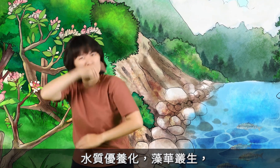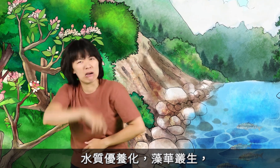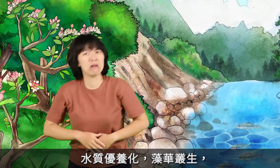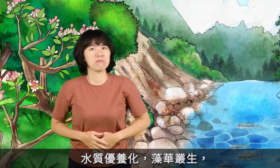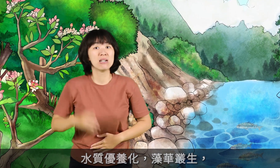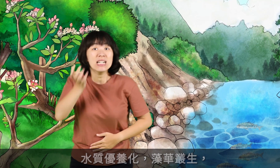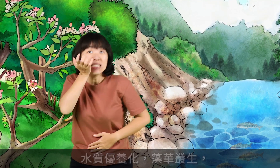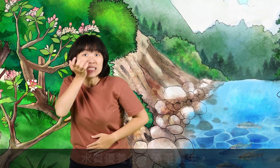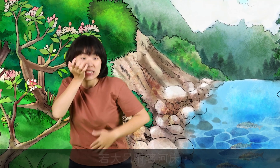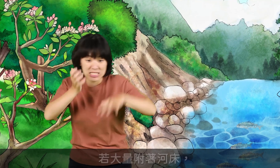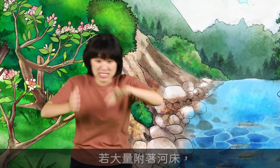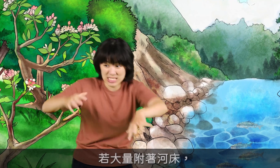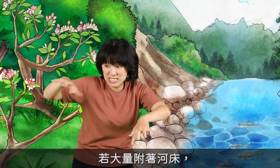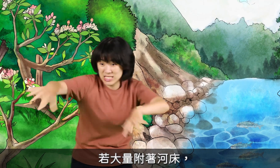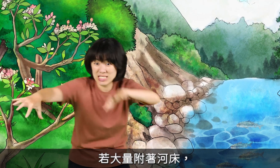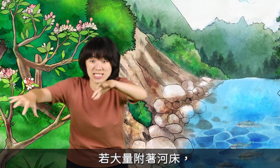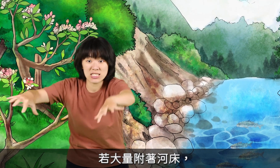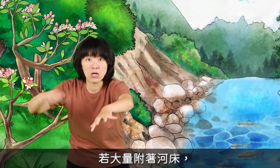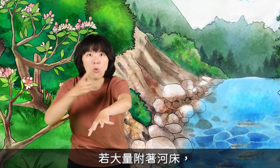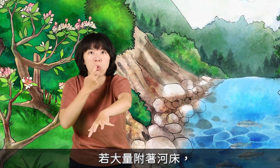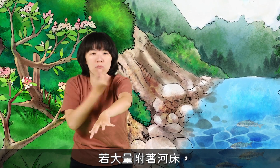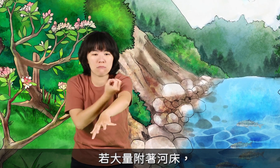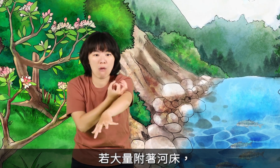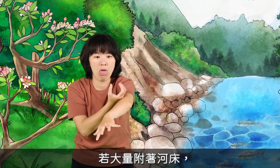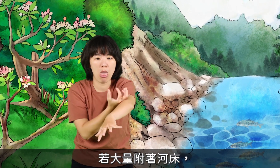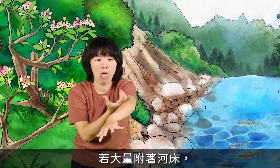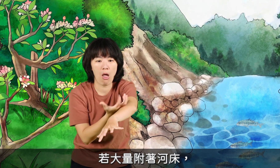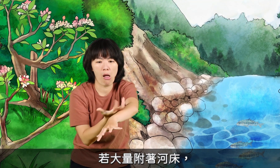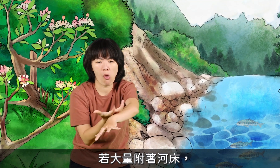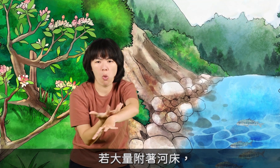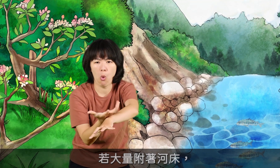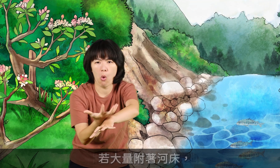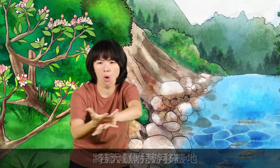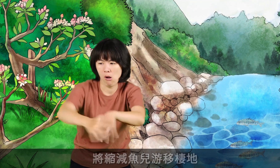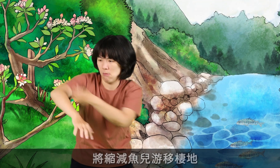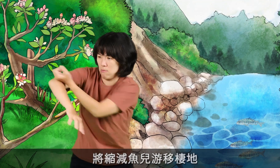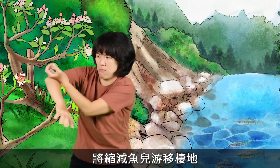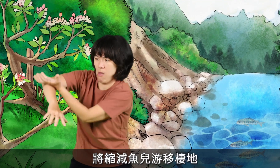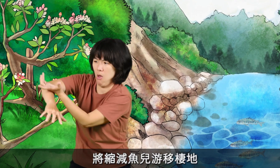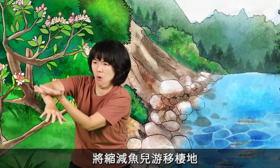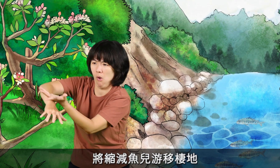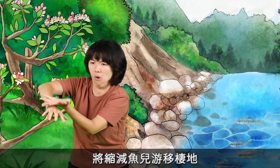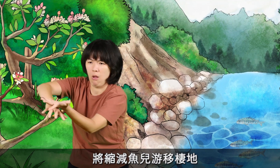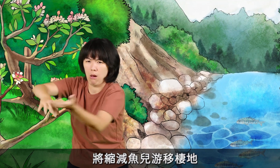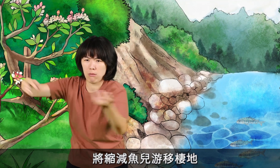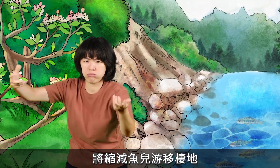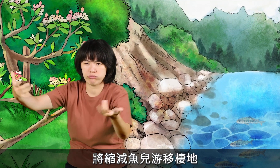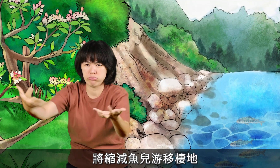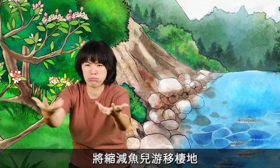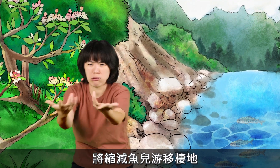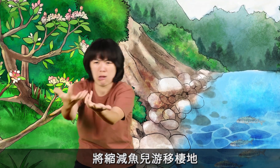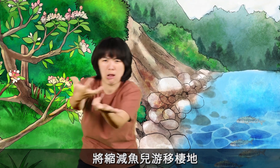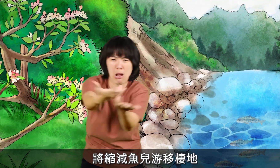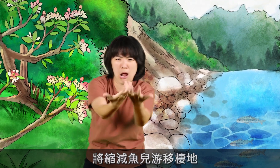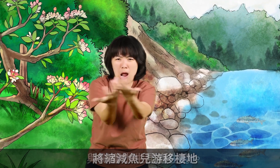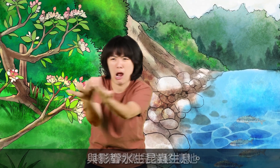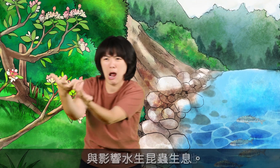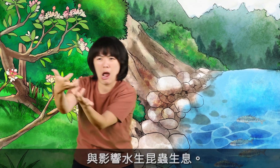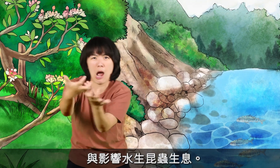生。若大量附着河床，将缩减鱼儿游移栖地，与